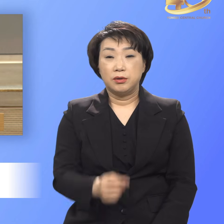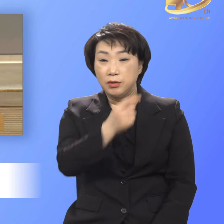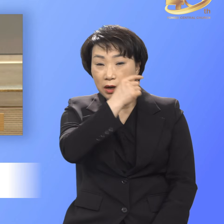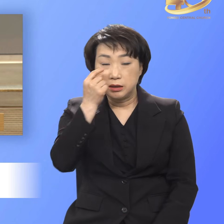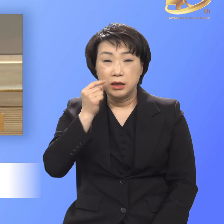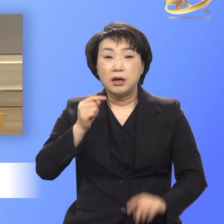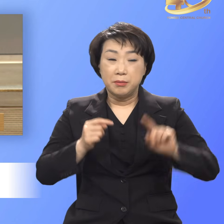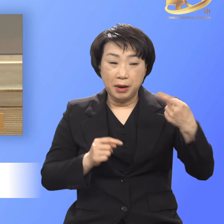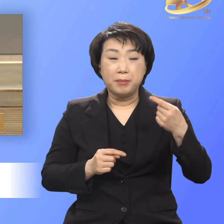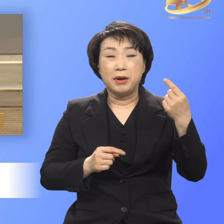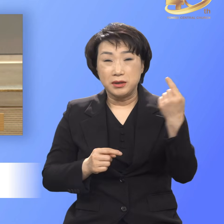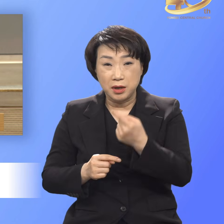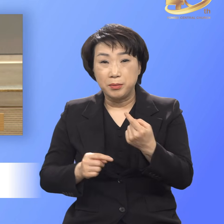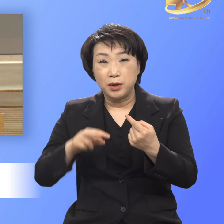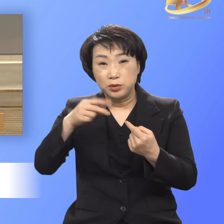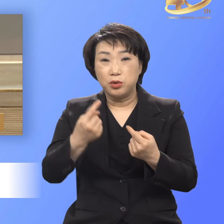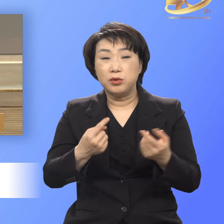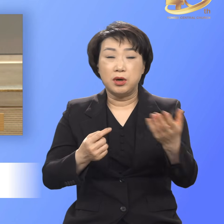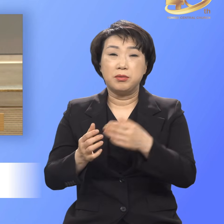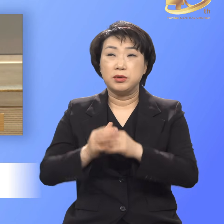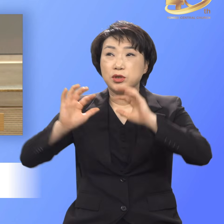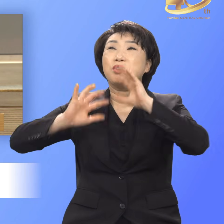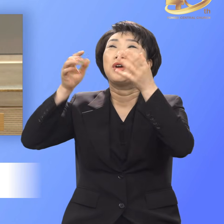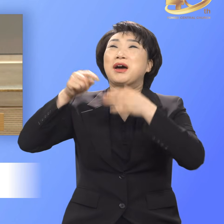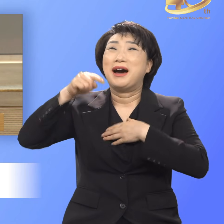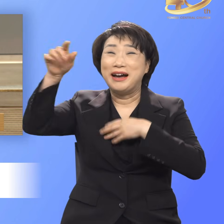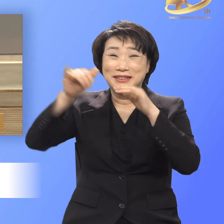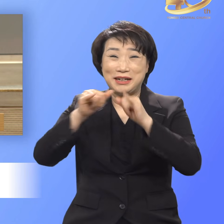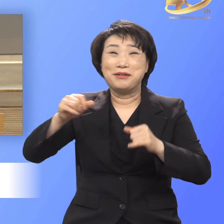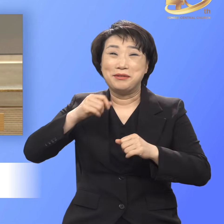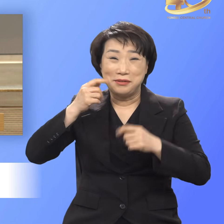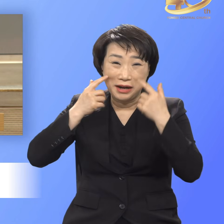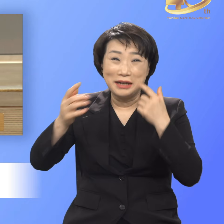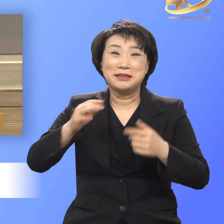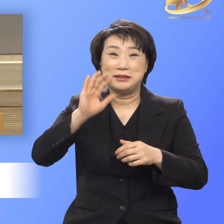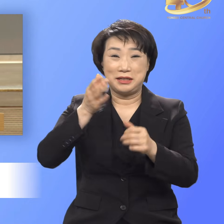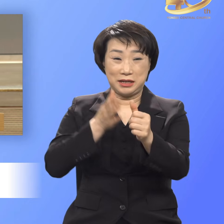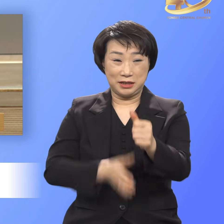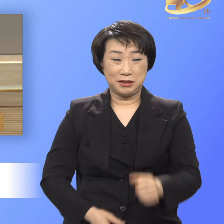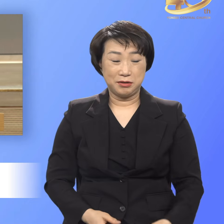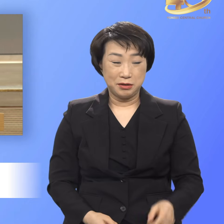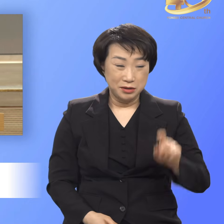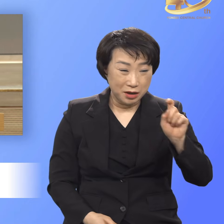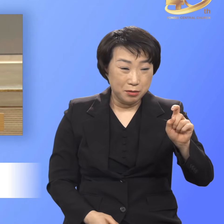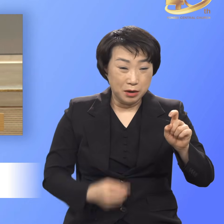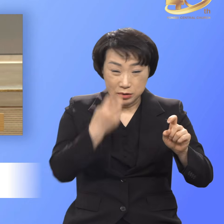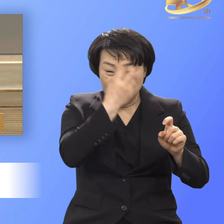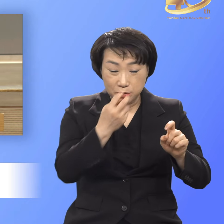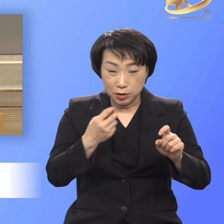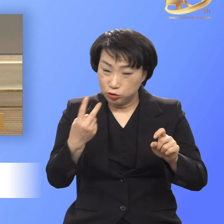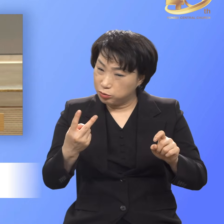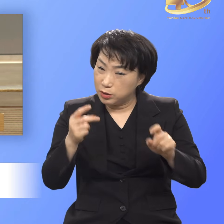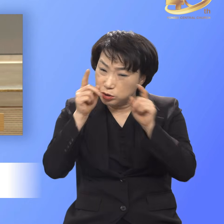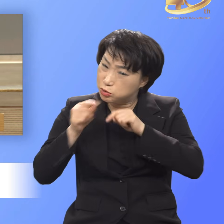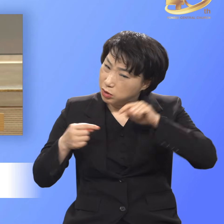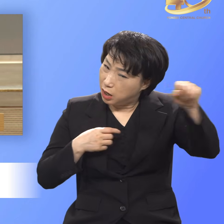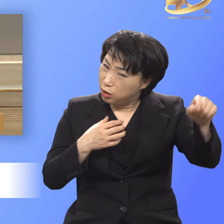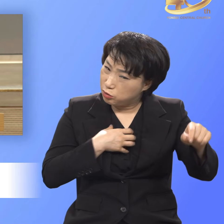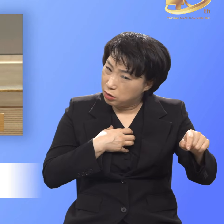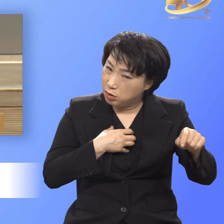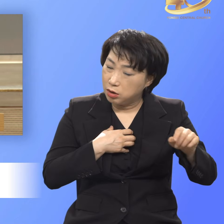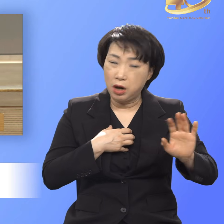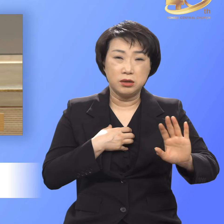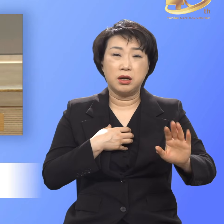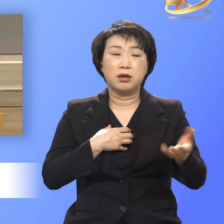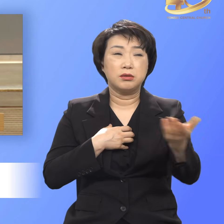점검을 100번, 1000번 해도 천국 갈 사람이 돼야 돼. 10번 점검했더니 2번은 지옥 가겠네. 그럼 지옥 가.